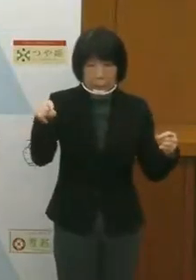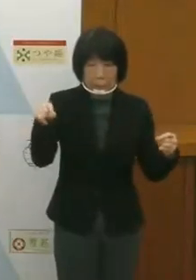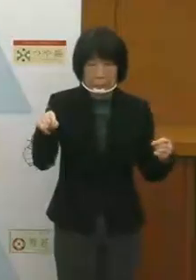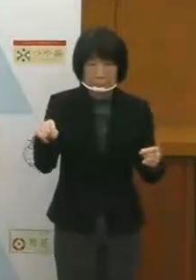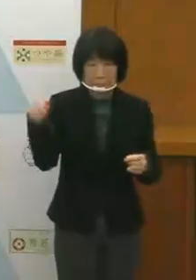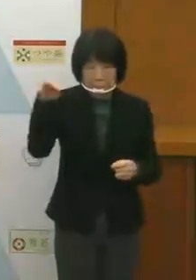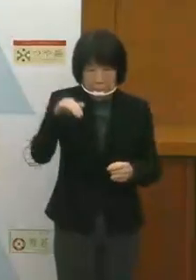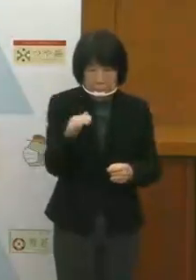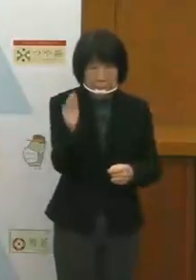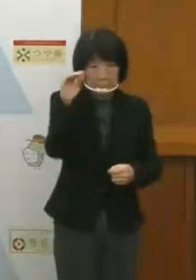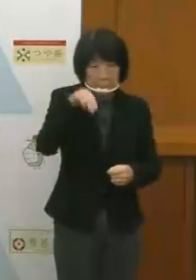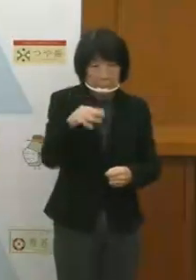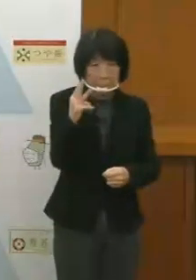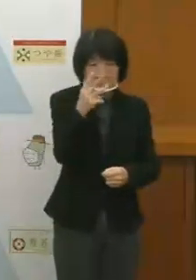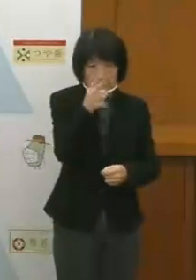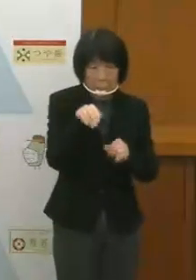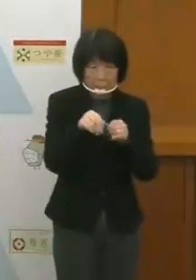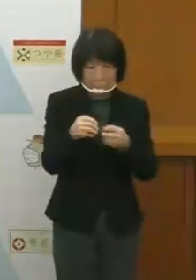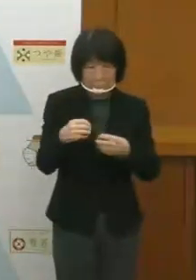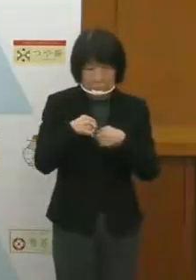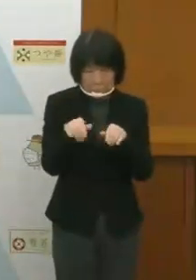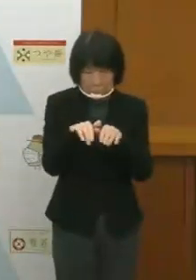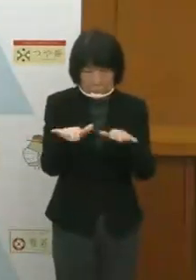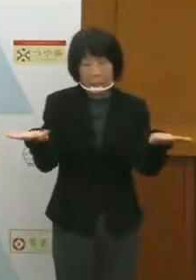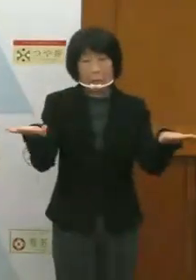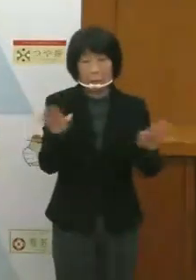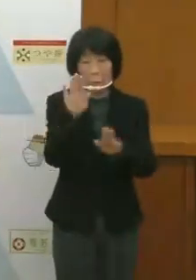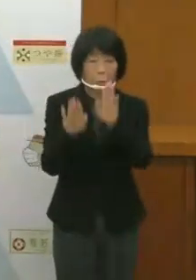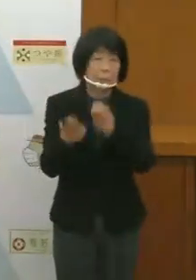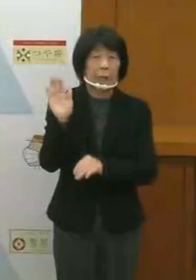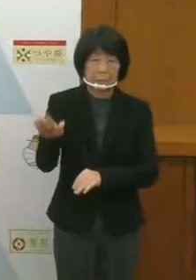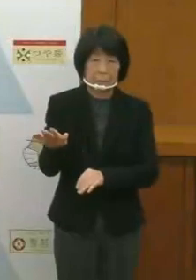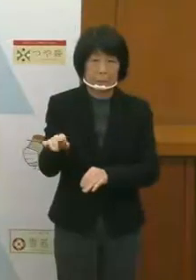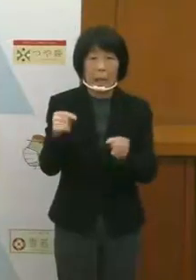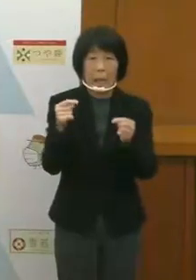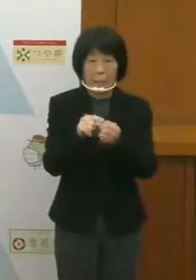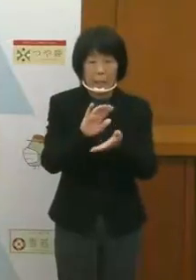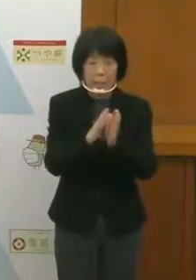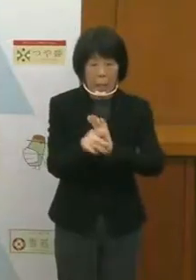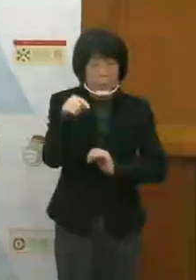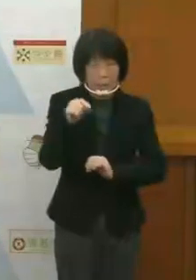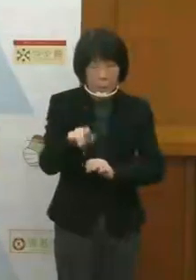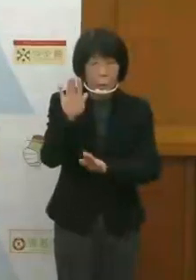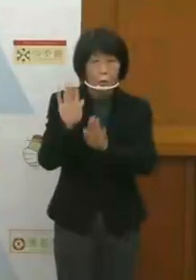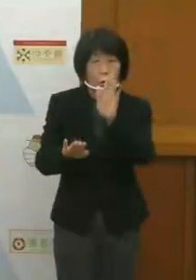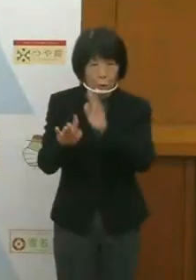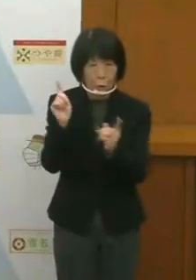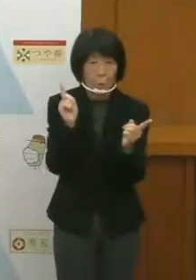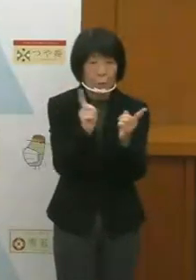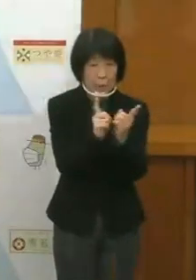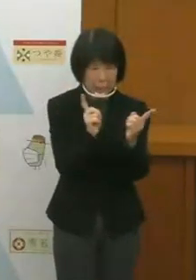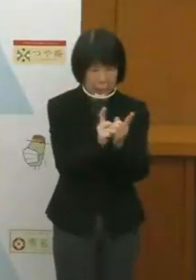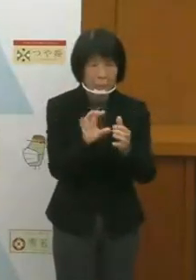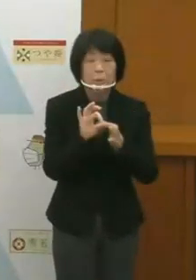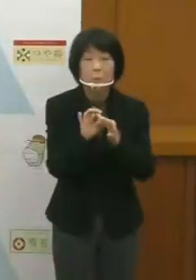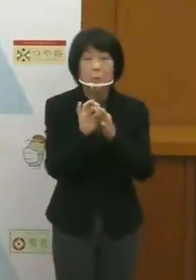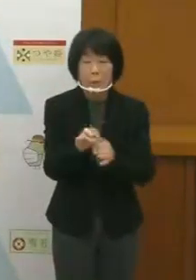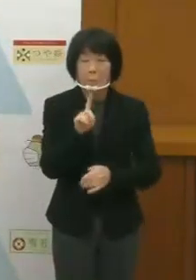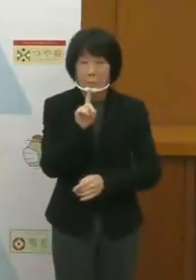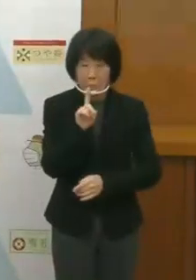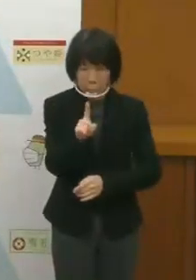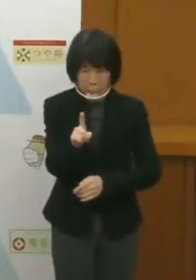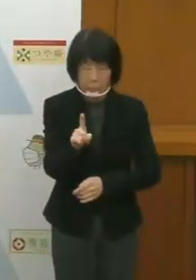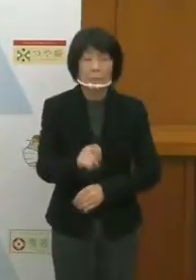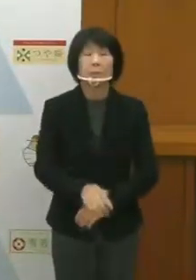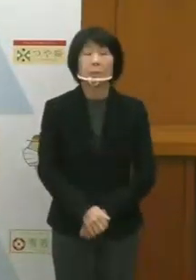波の様相を呈しております。山形県内での状況との対応について申し上げたいと思